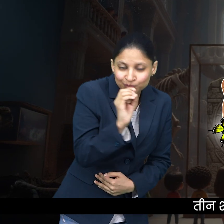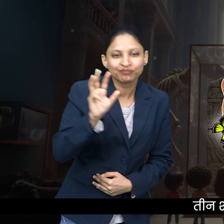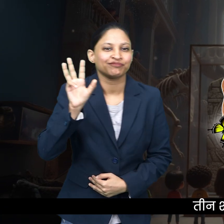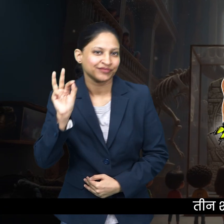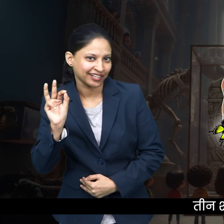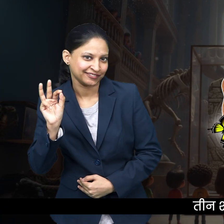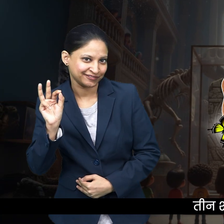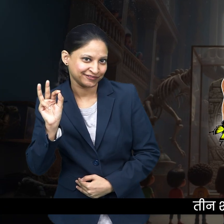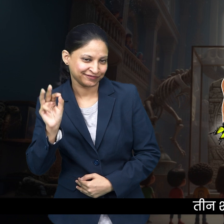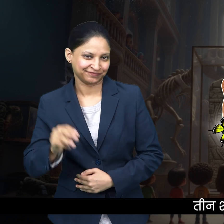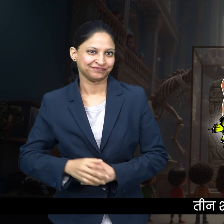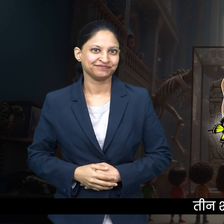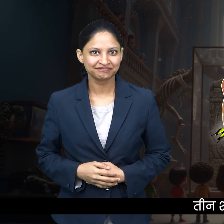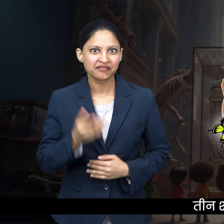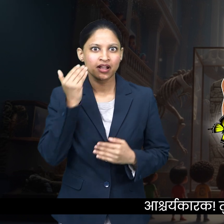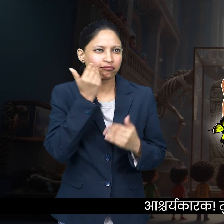0 30.